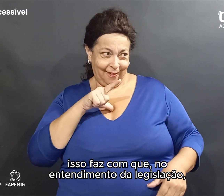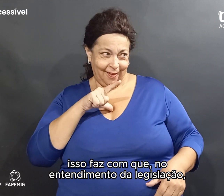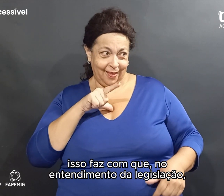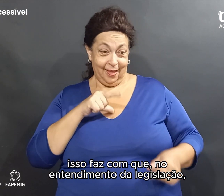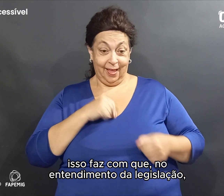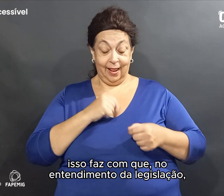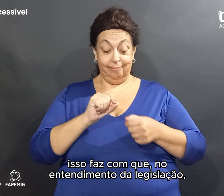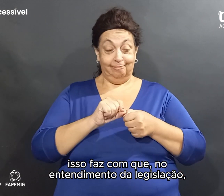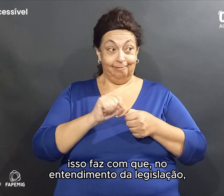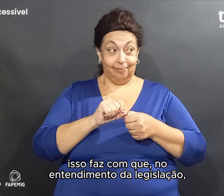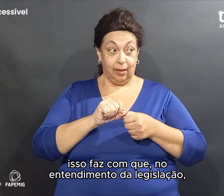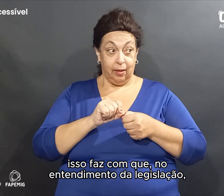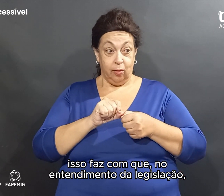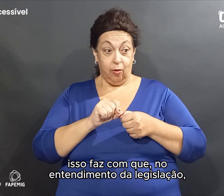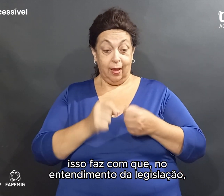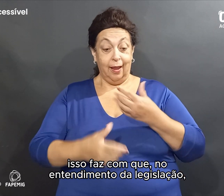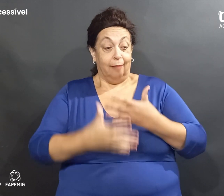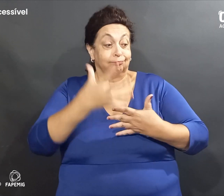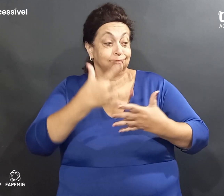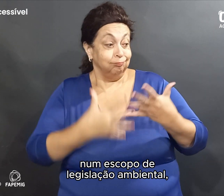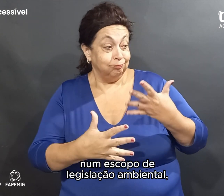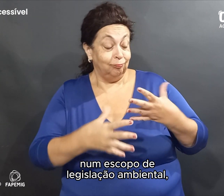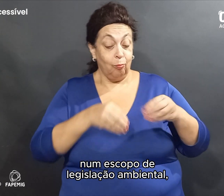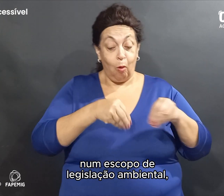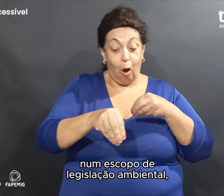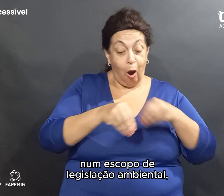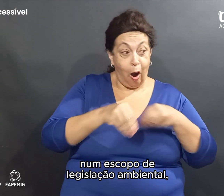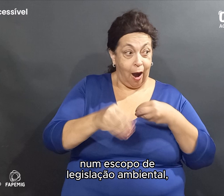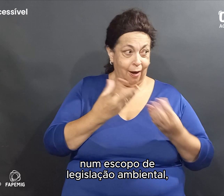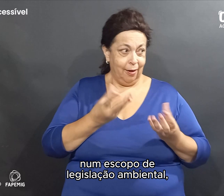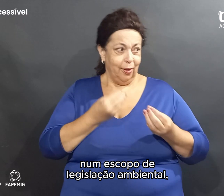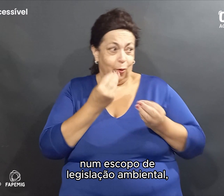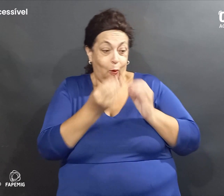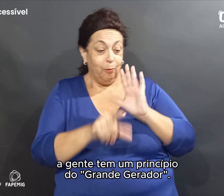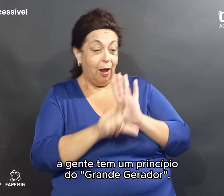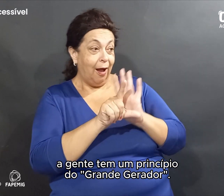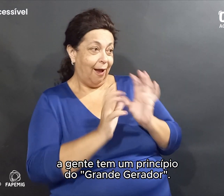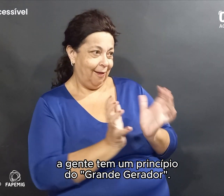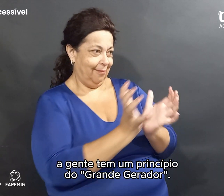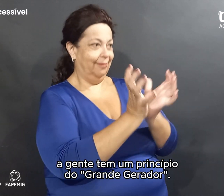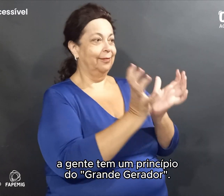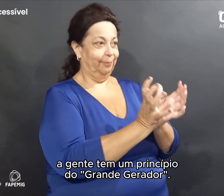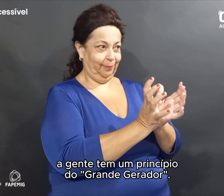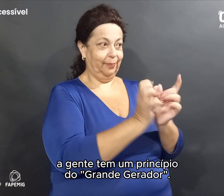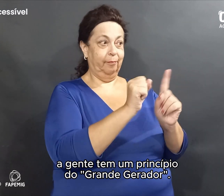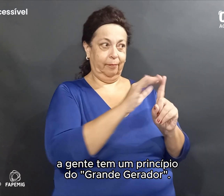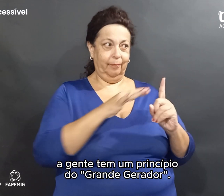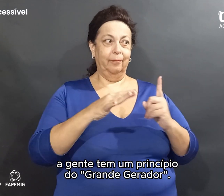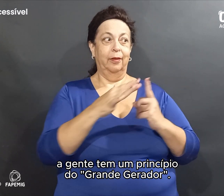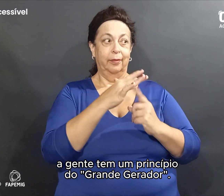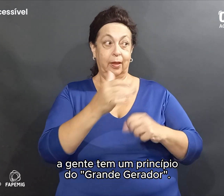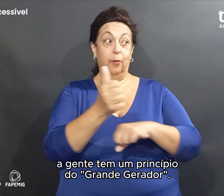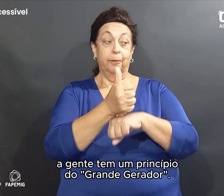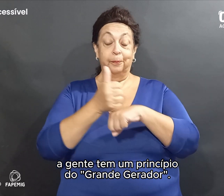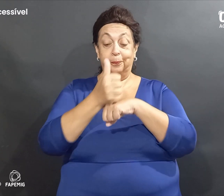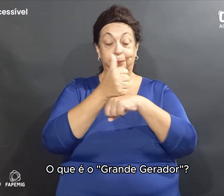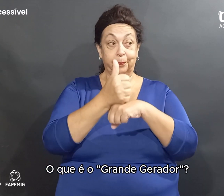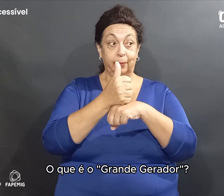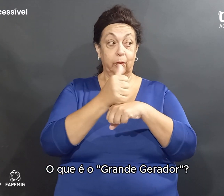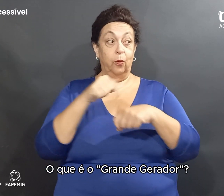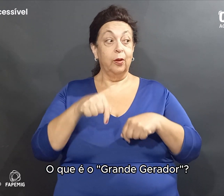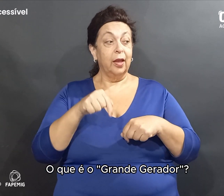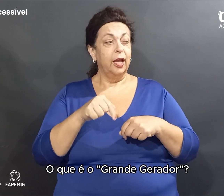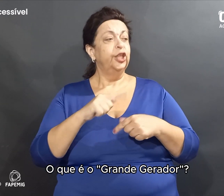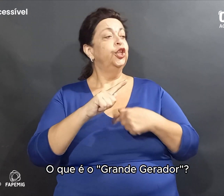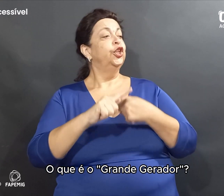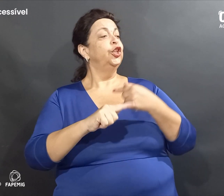que, no entendimento da legislação, no escopo de legislação ambiental, a gente tenha um princípio do grande gerador. O